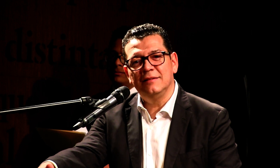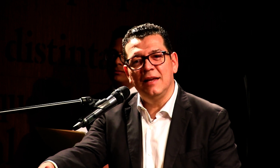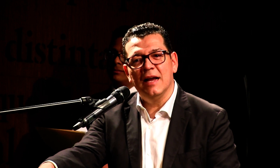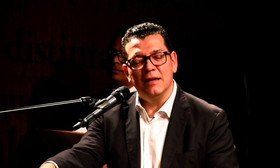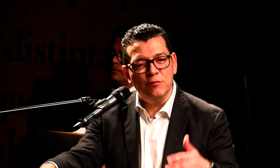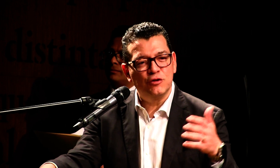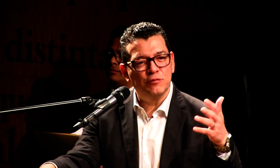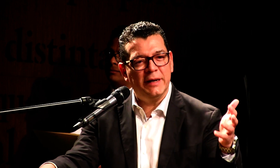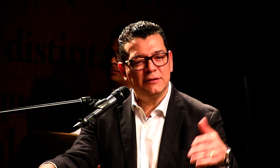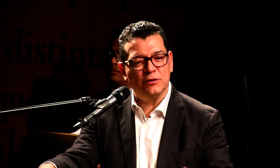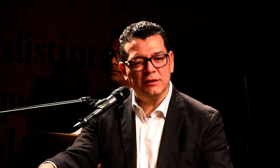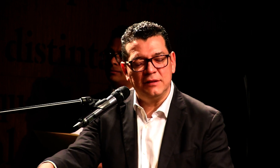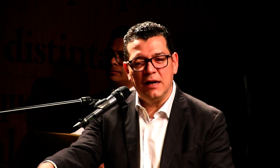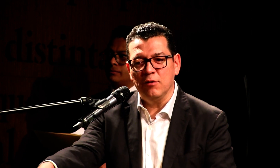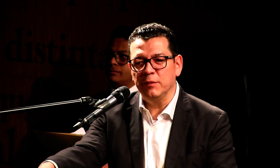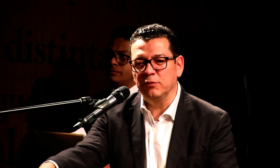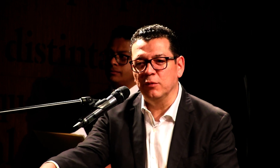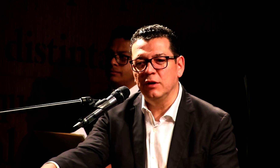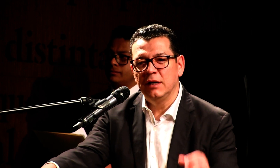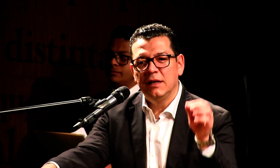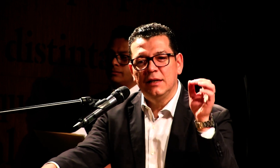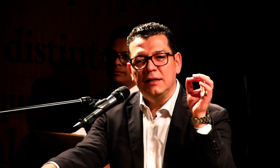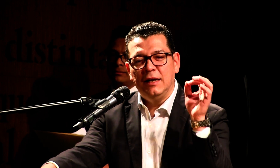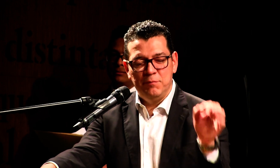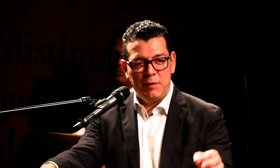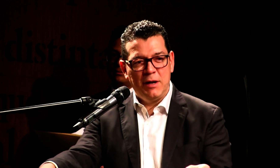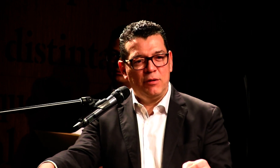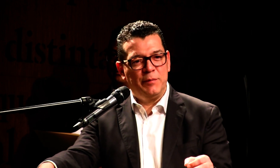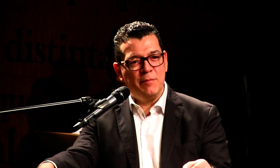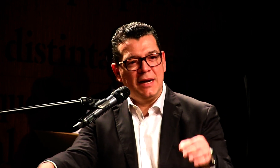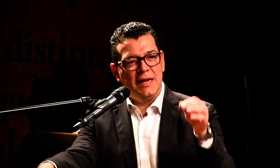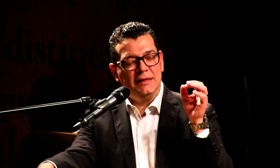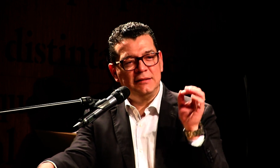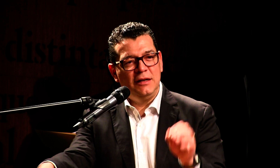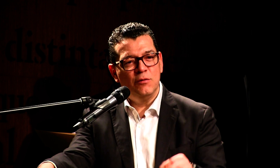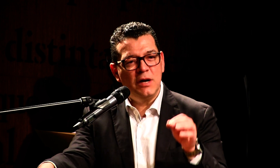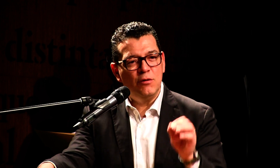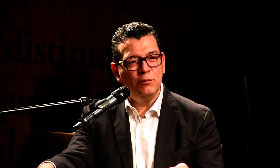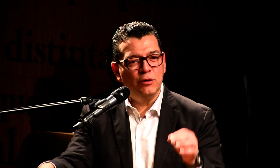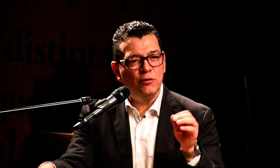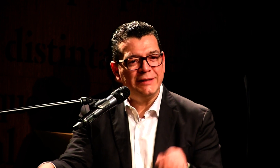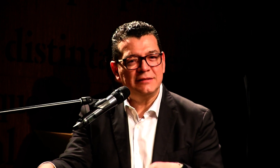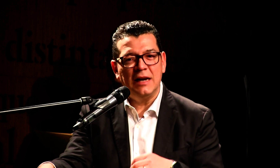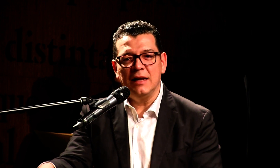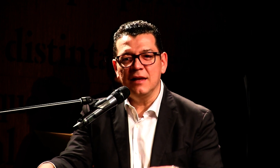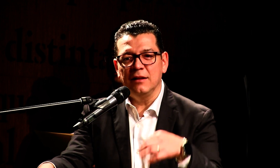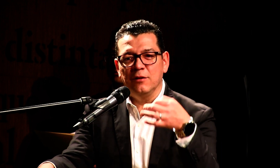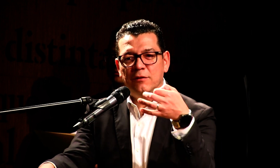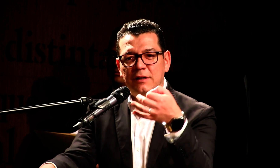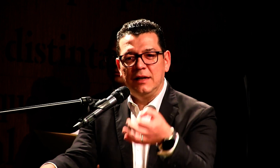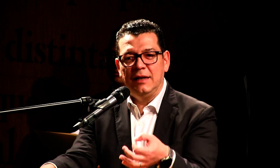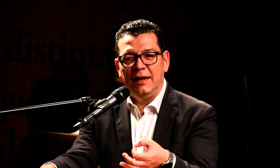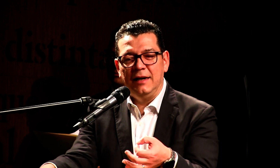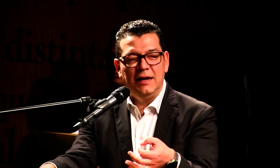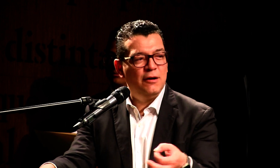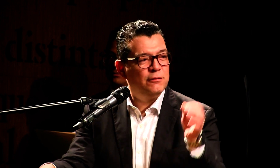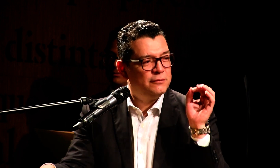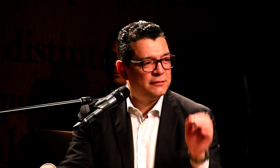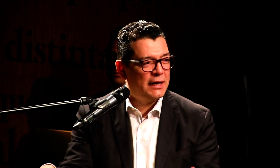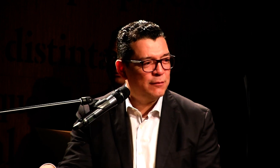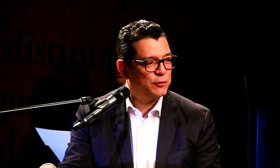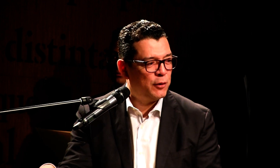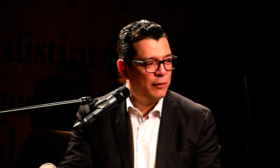ella decía, y muchos maestros decían lo mismo, en primero de primaria, si un alumno no está leyendo en